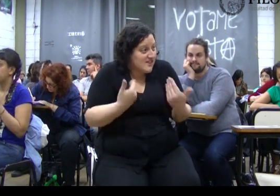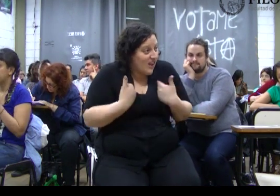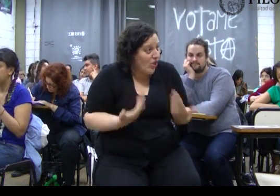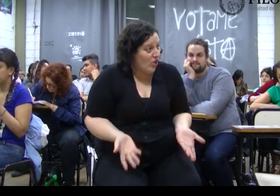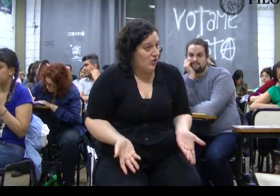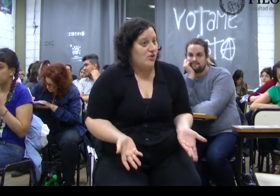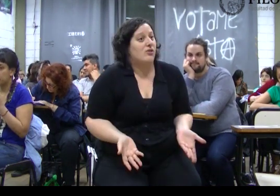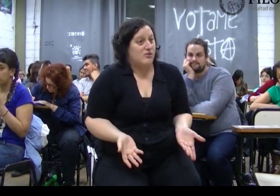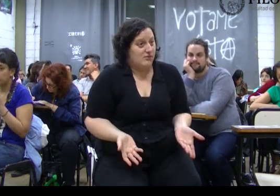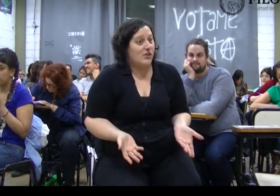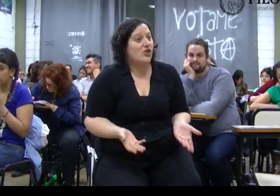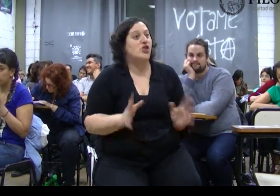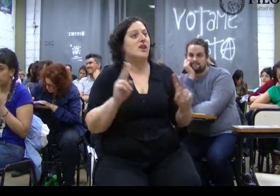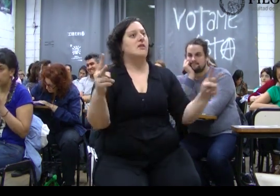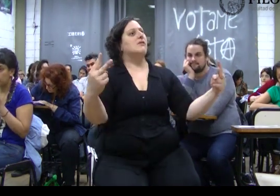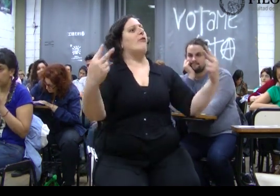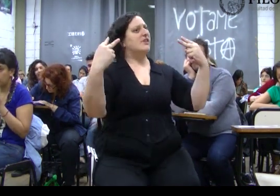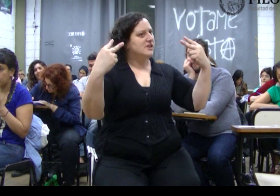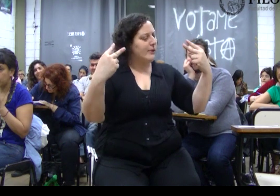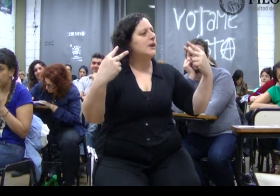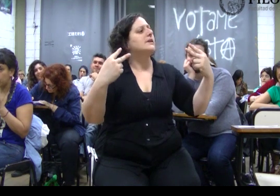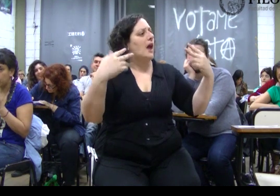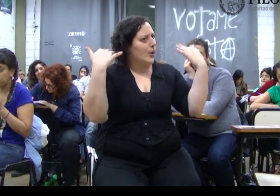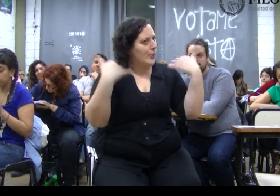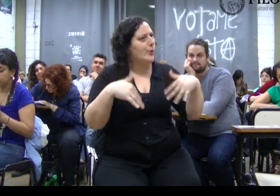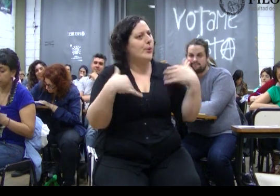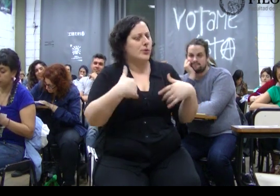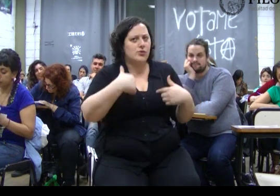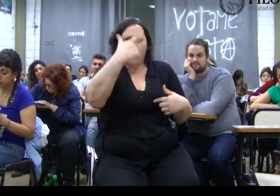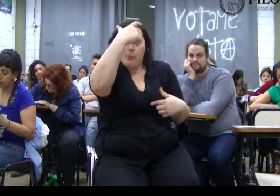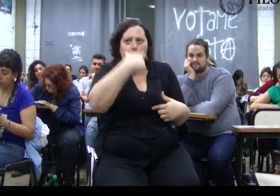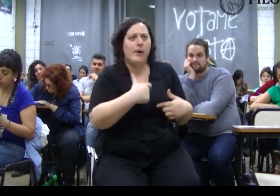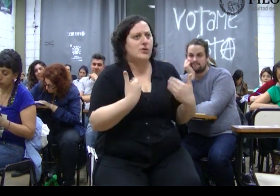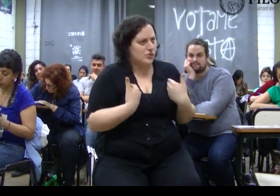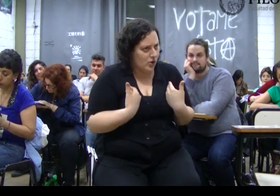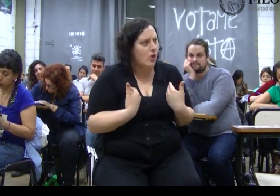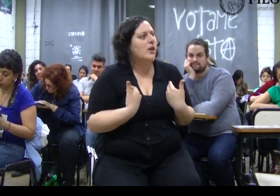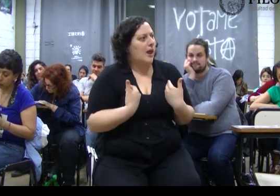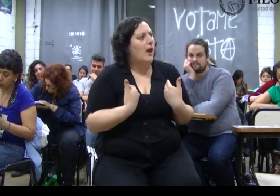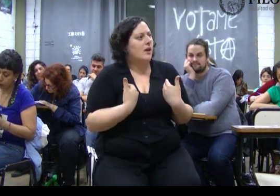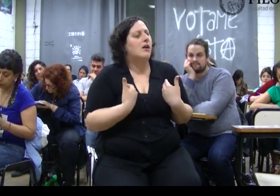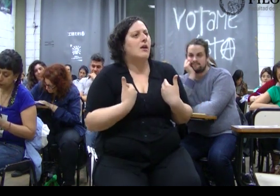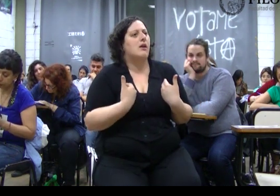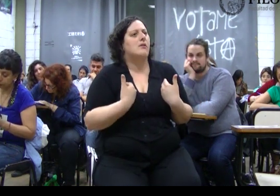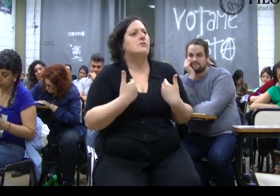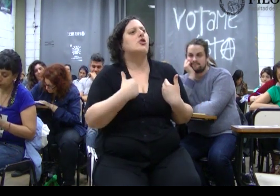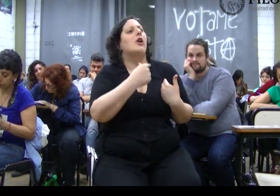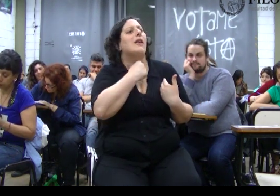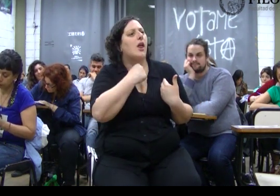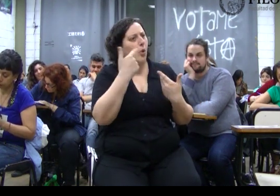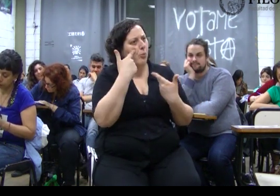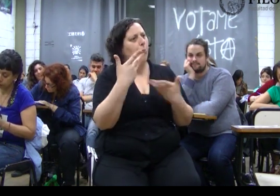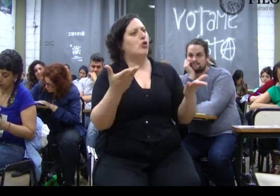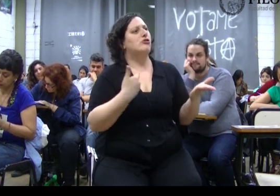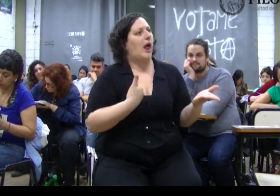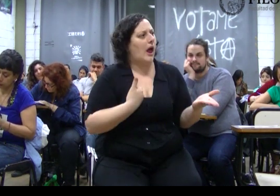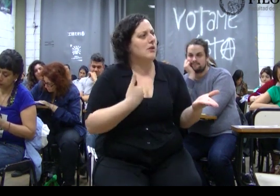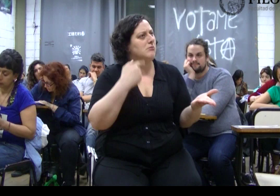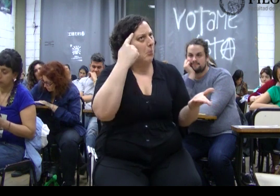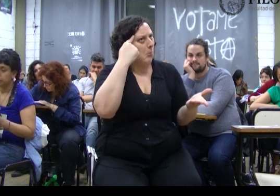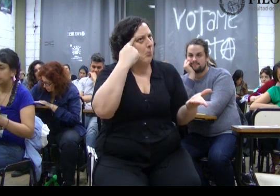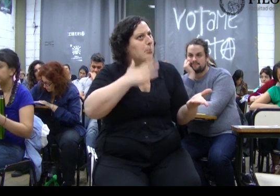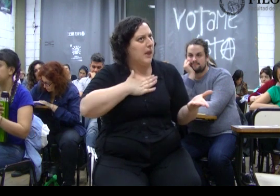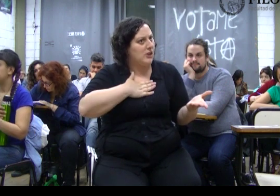poder visibilizarnos como personas que queremos dar a conocer qué